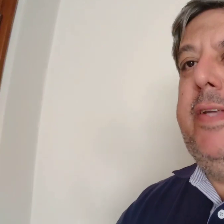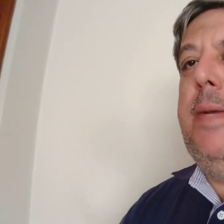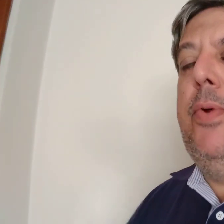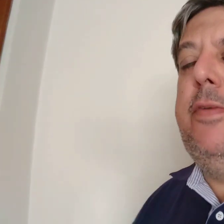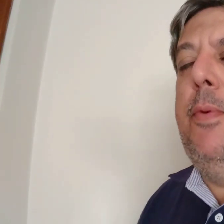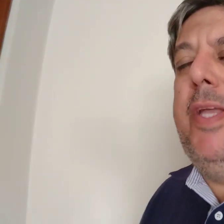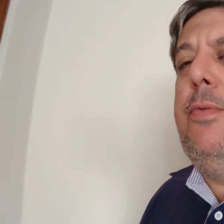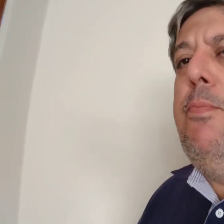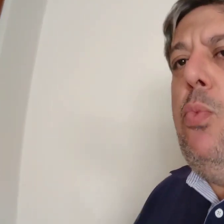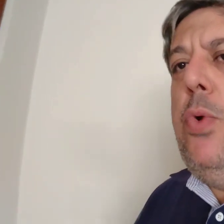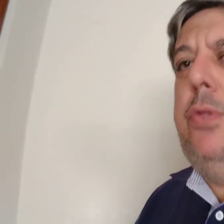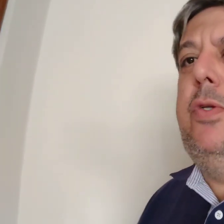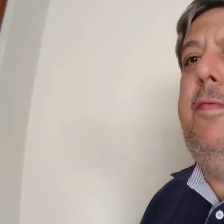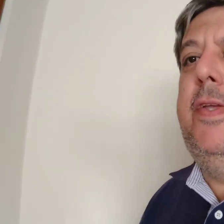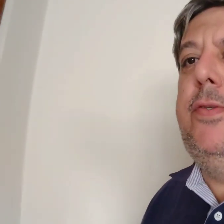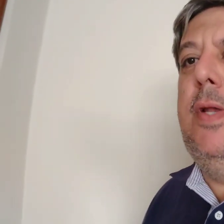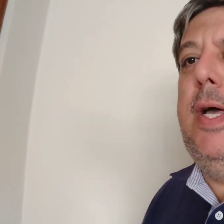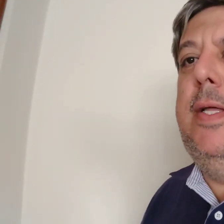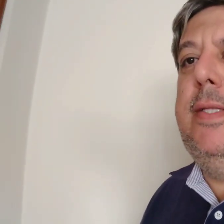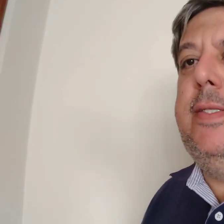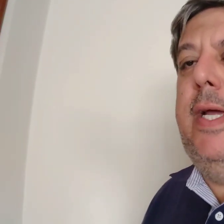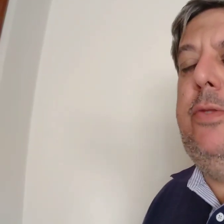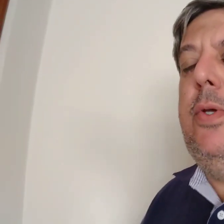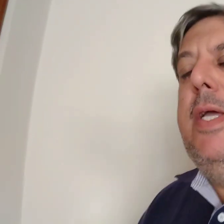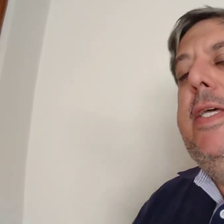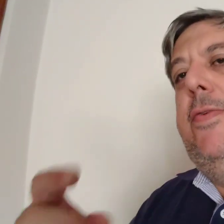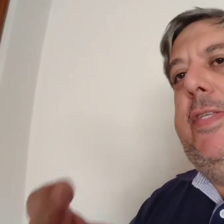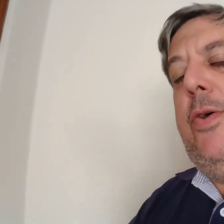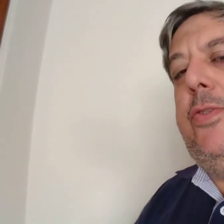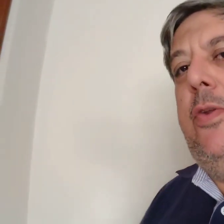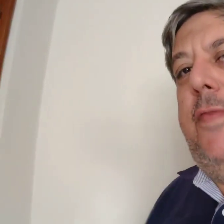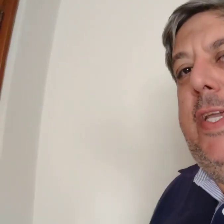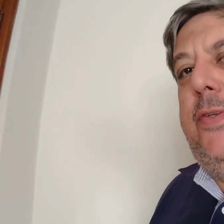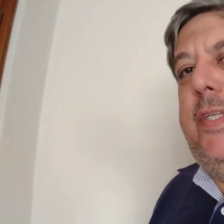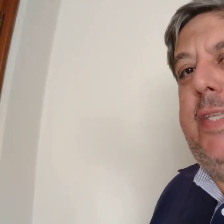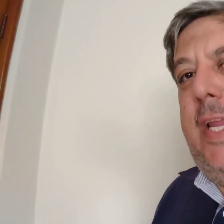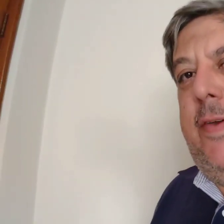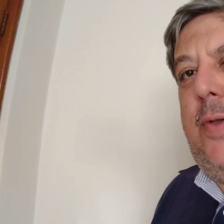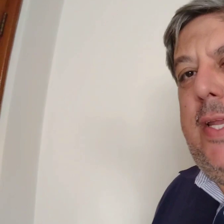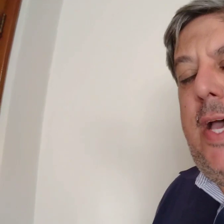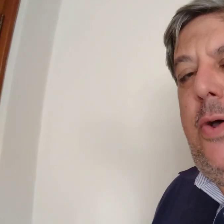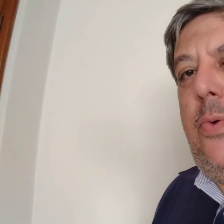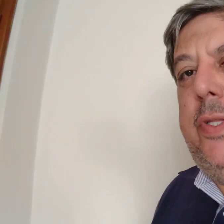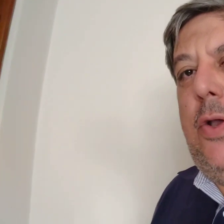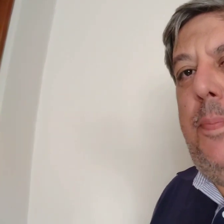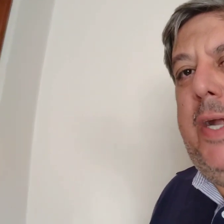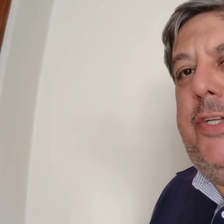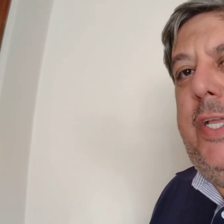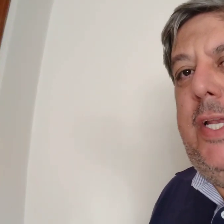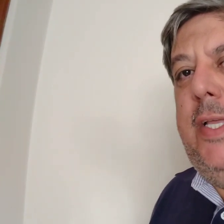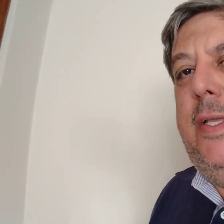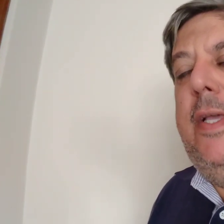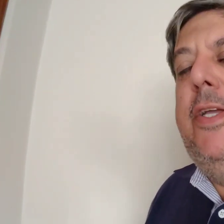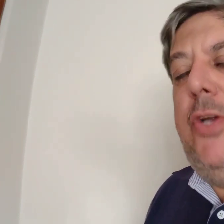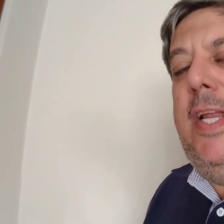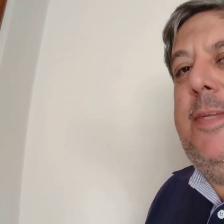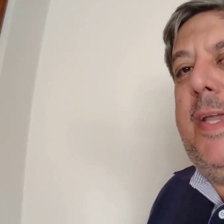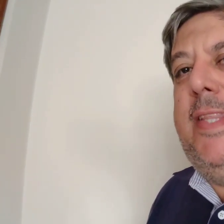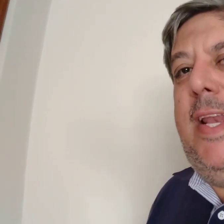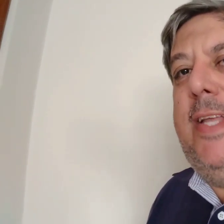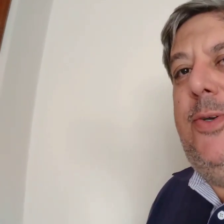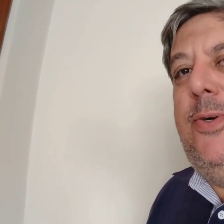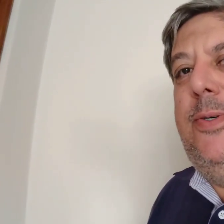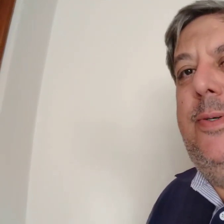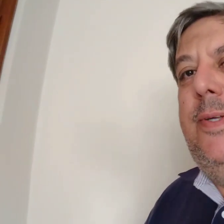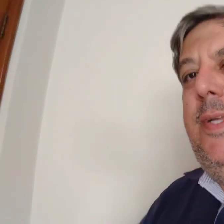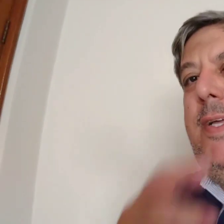aí passar por esse momento muito difícil lá, tá certo? Se você gostou do vídeo, se inscreva no canal, curta e compartilhe. Jornalismo